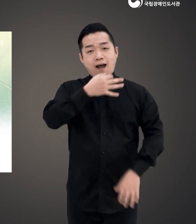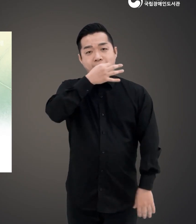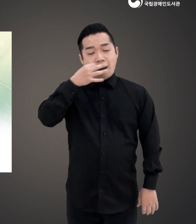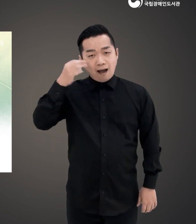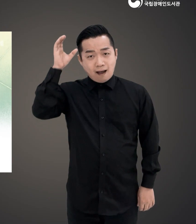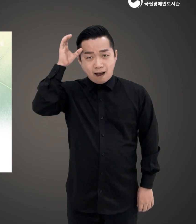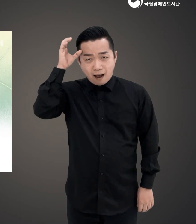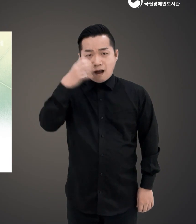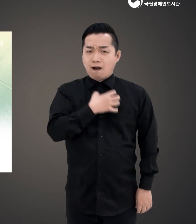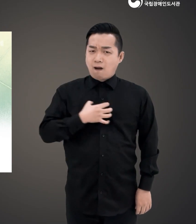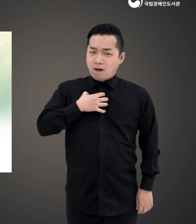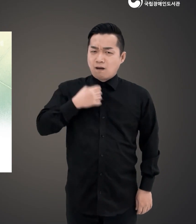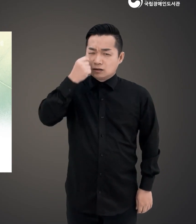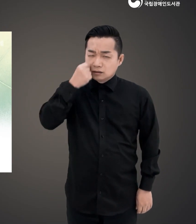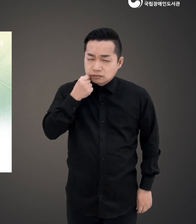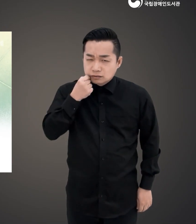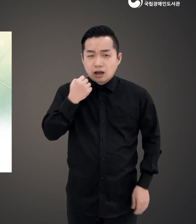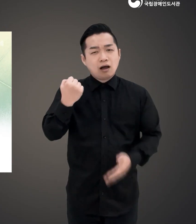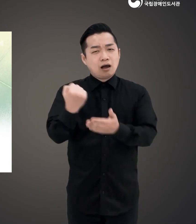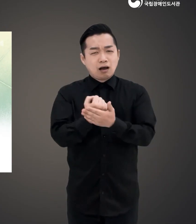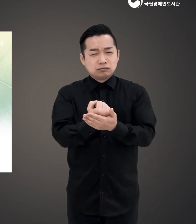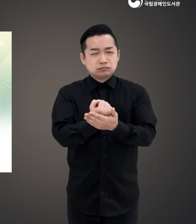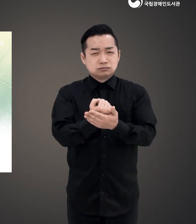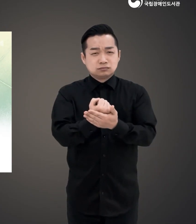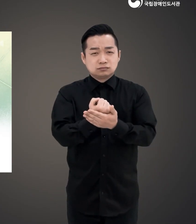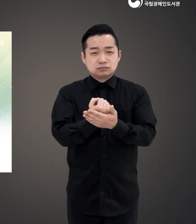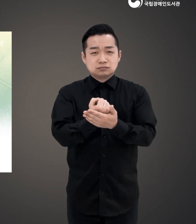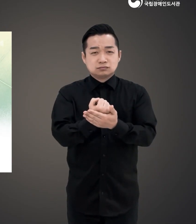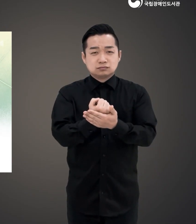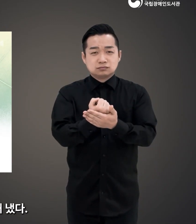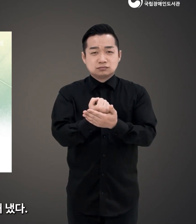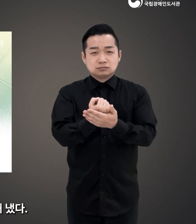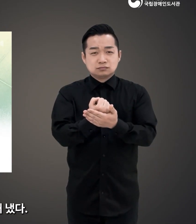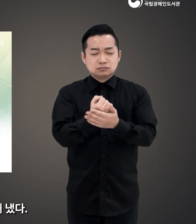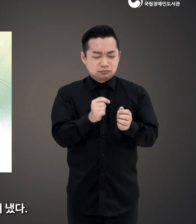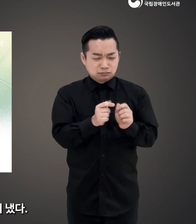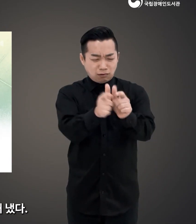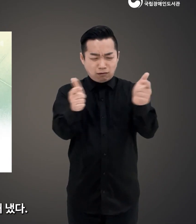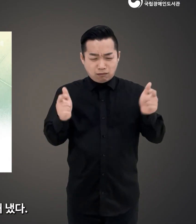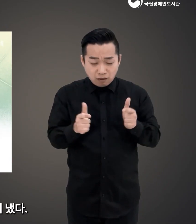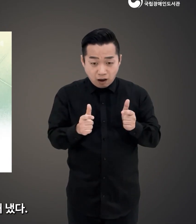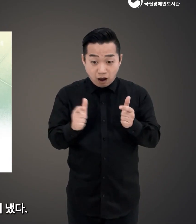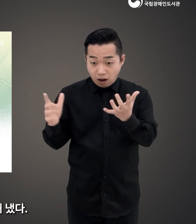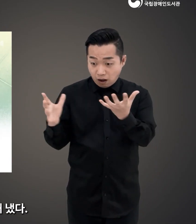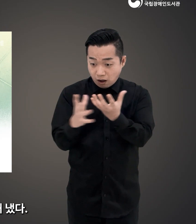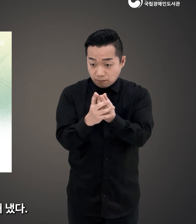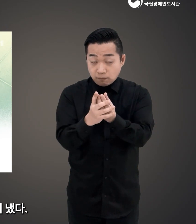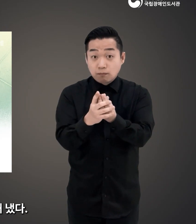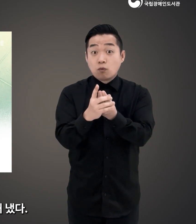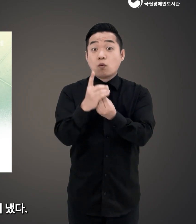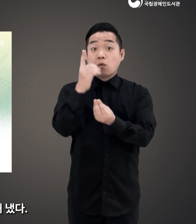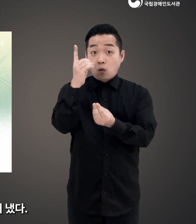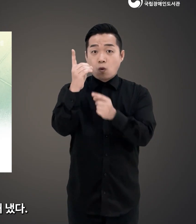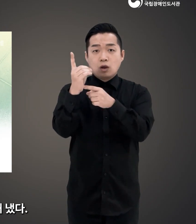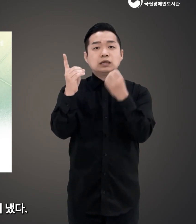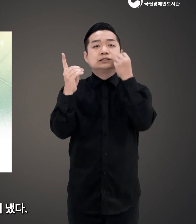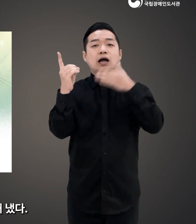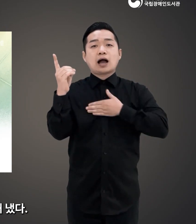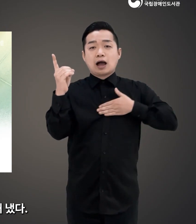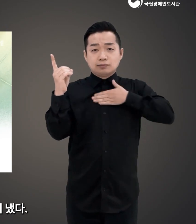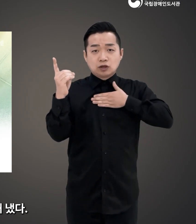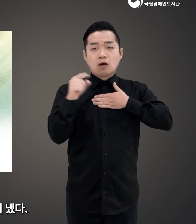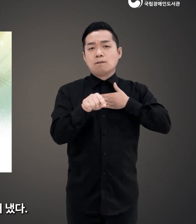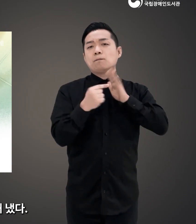설렘, 걱정, 슬픔, 아쉬움. 이 감정들이 하나로 섞이더니